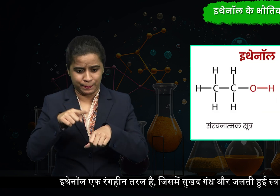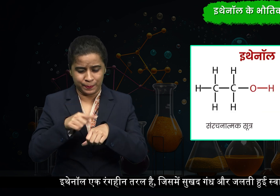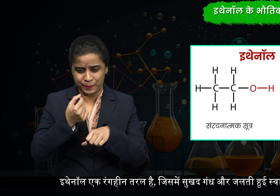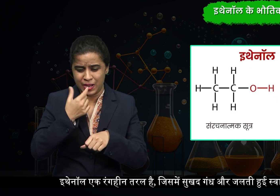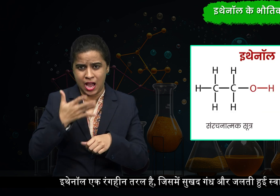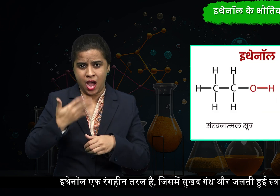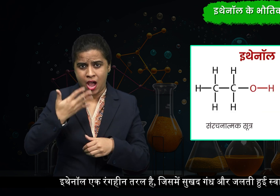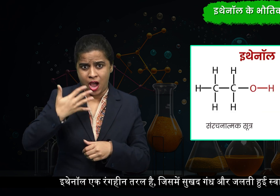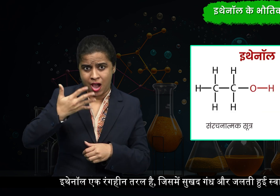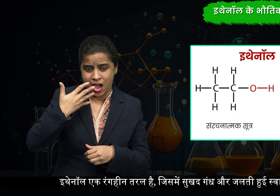हुई स्वाद होती है।